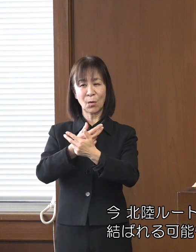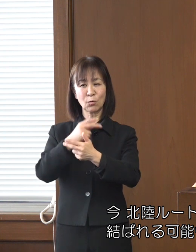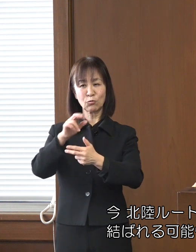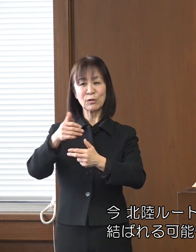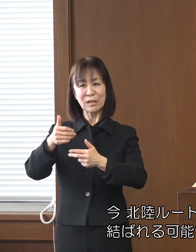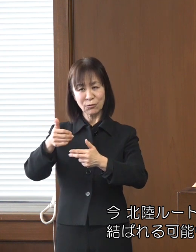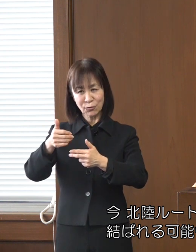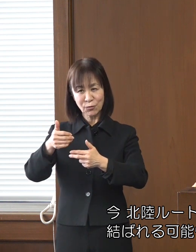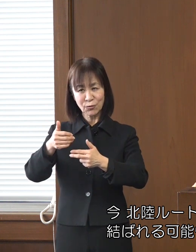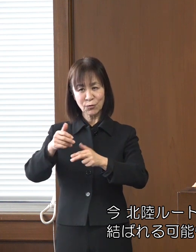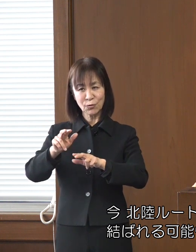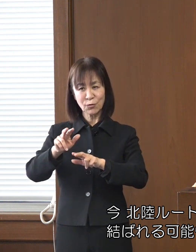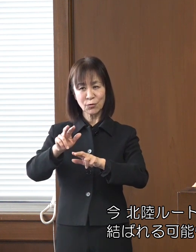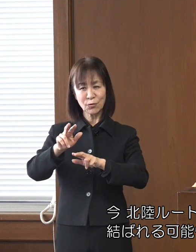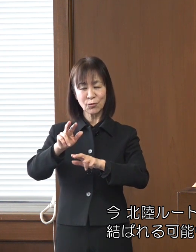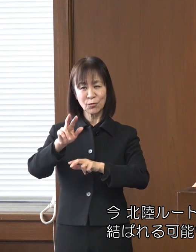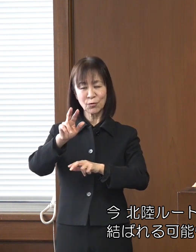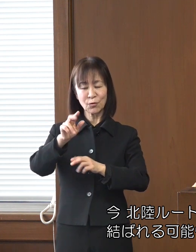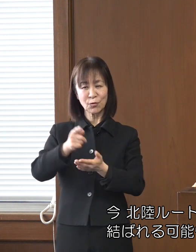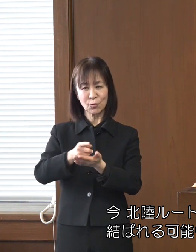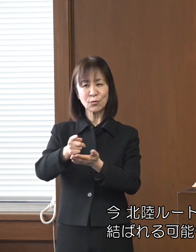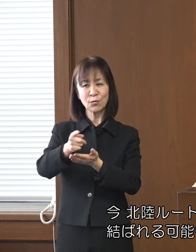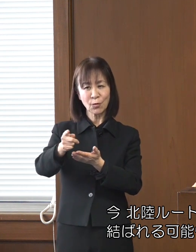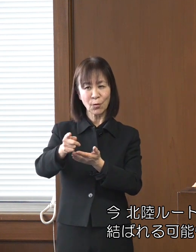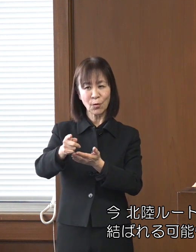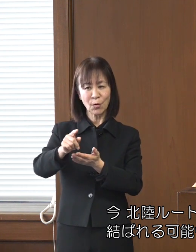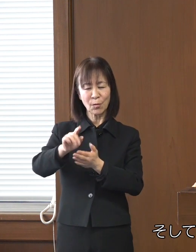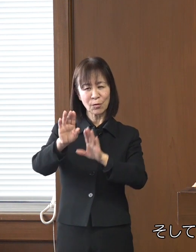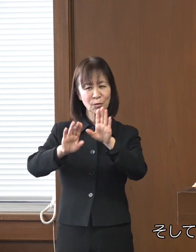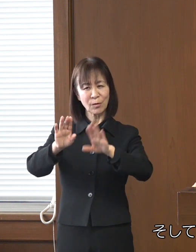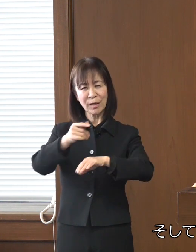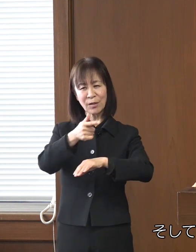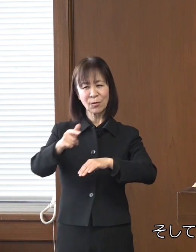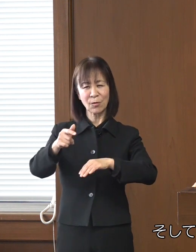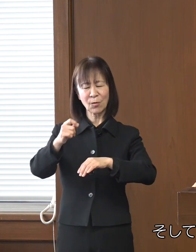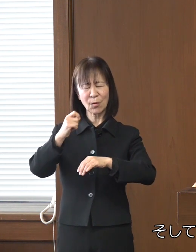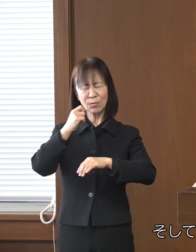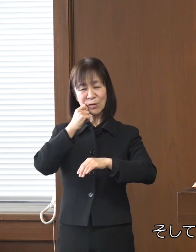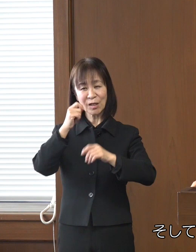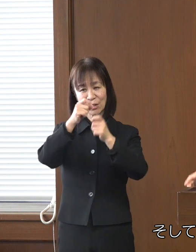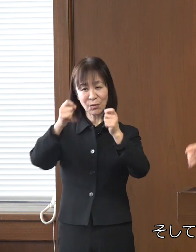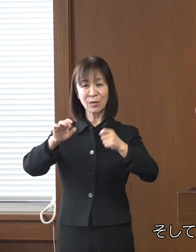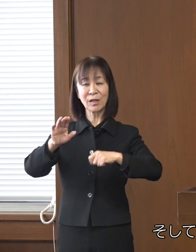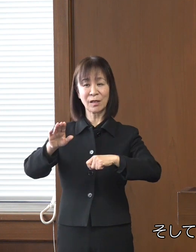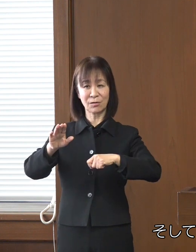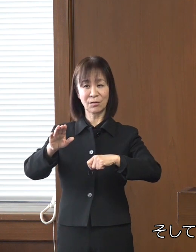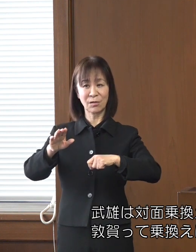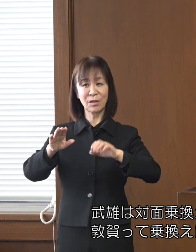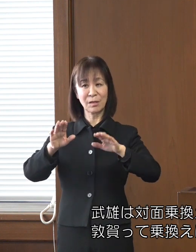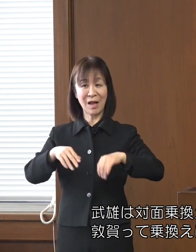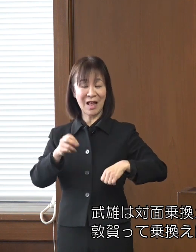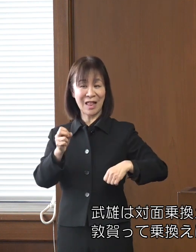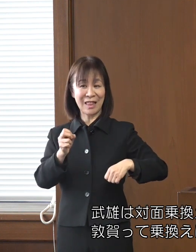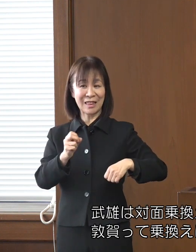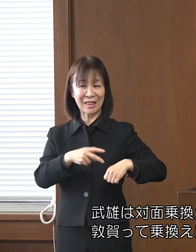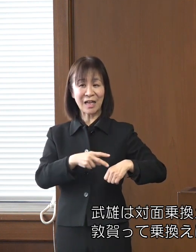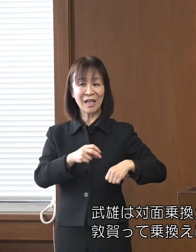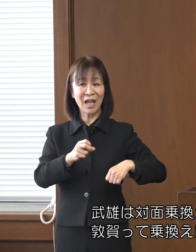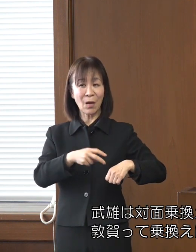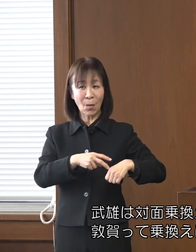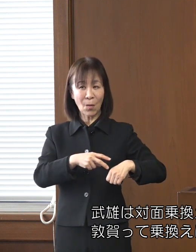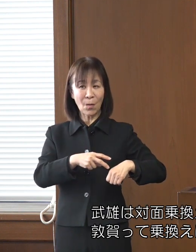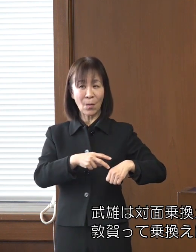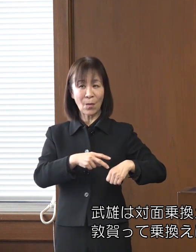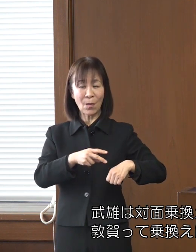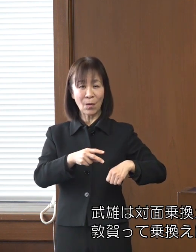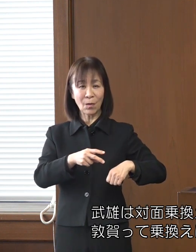から関西圏で結ばれる可能性っていうのは非常に今厳しい。そして今言われているのは、まあ、武雄は遠い面乗り換え